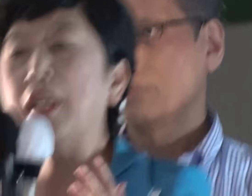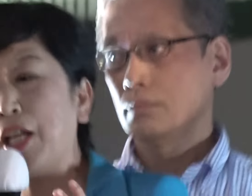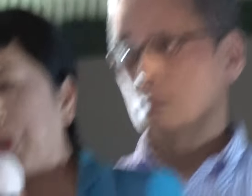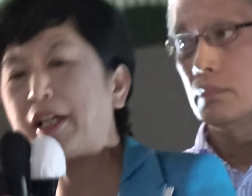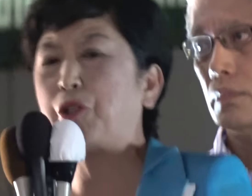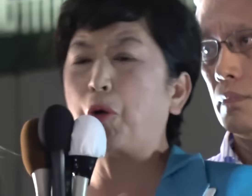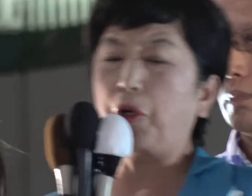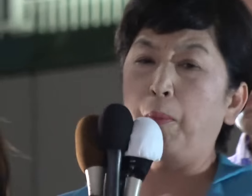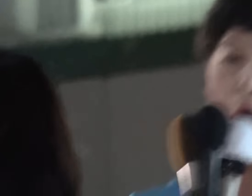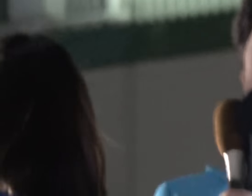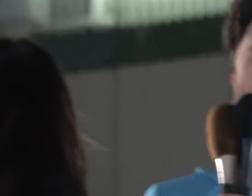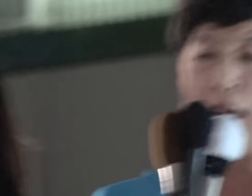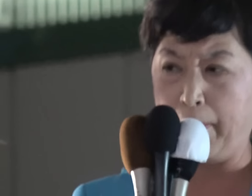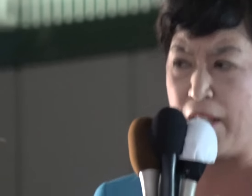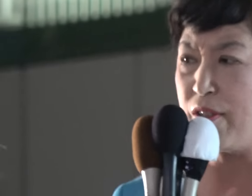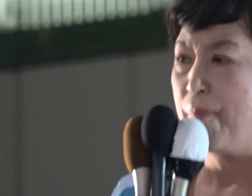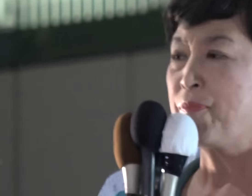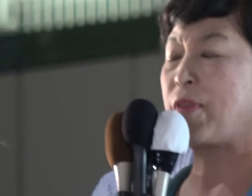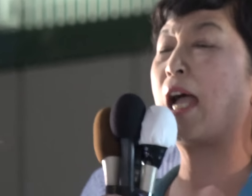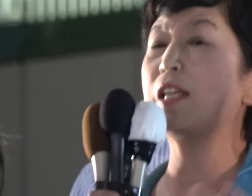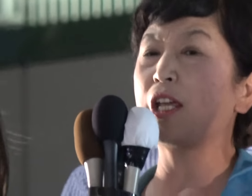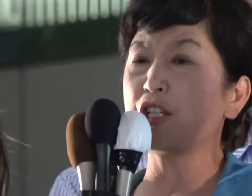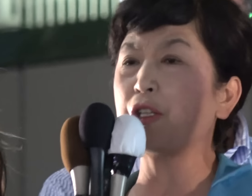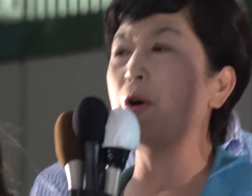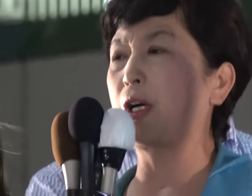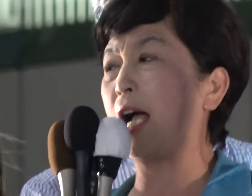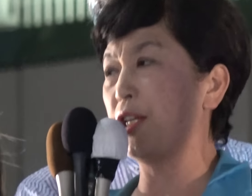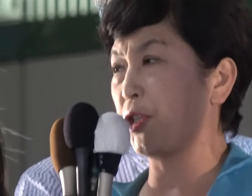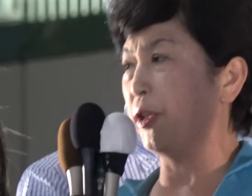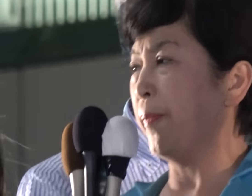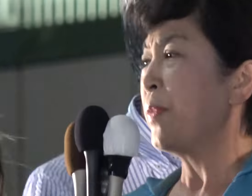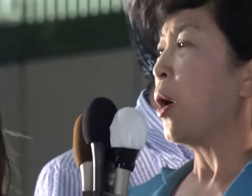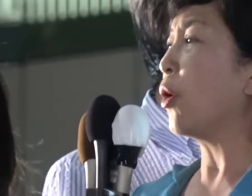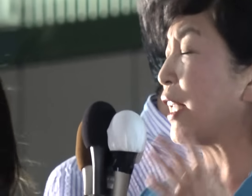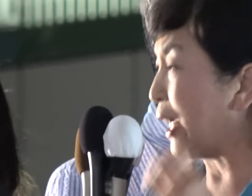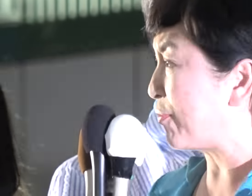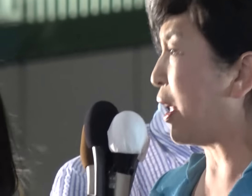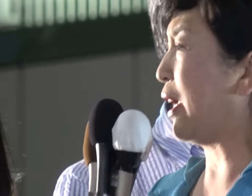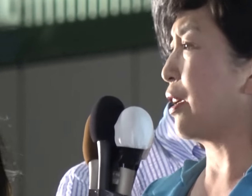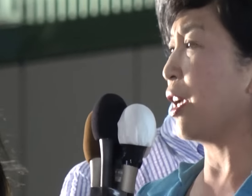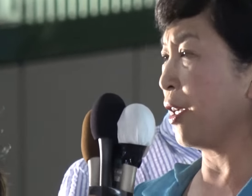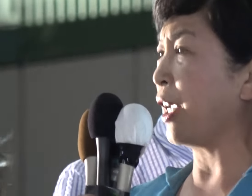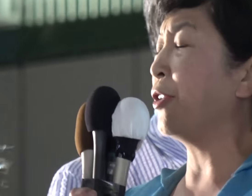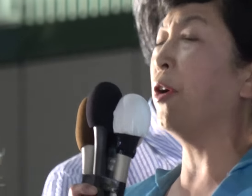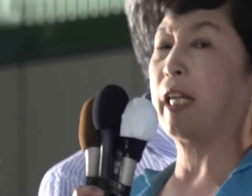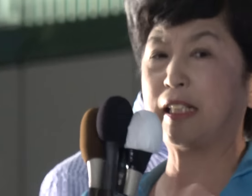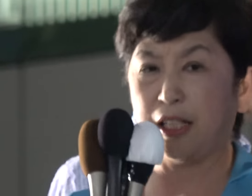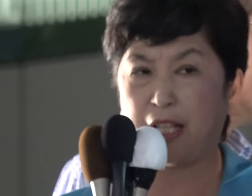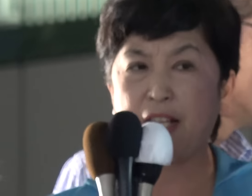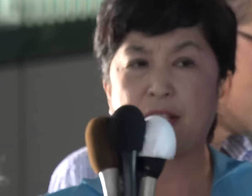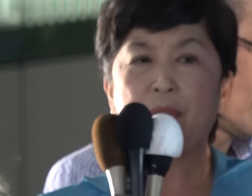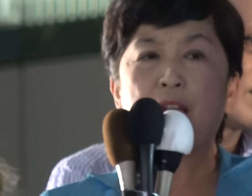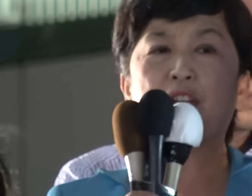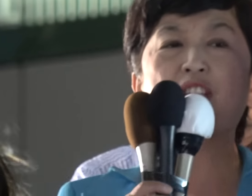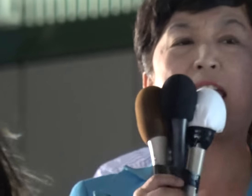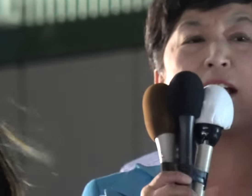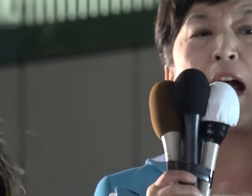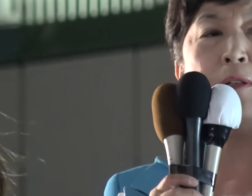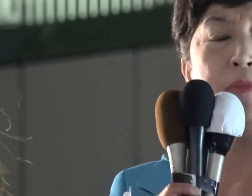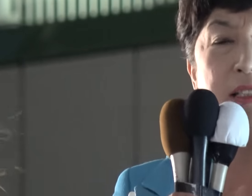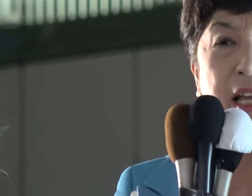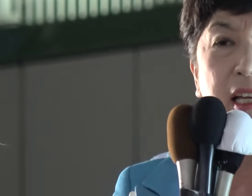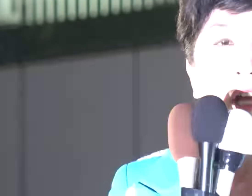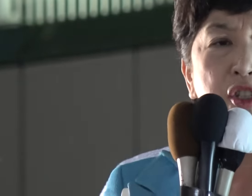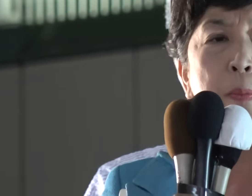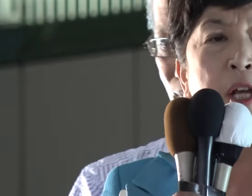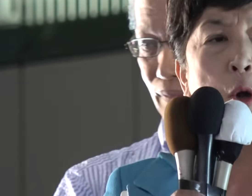住みにくいところもあります。待機児童解消、これだって近々の課題です。規制